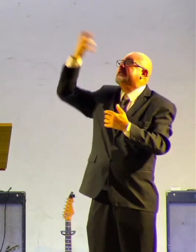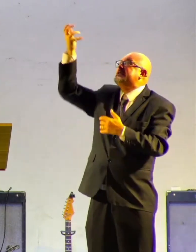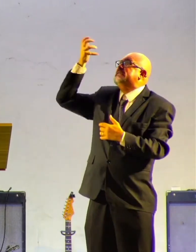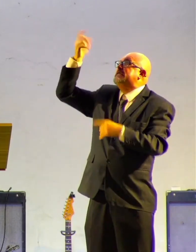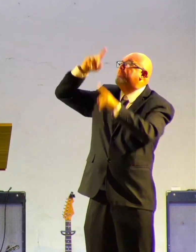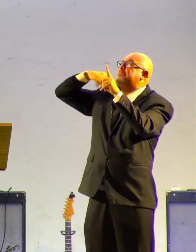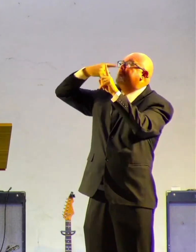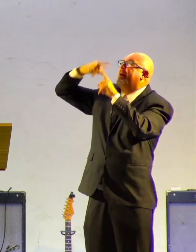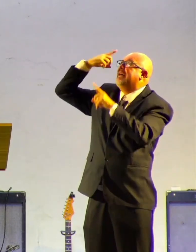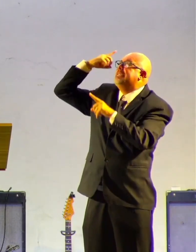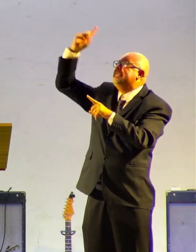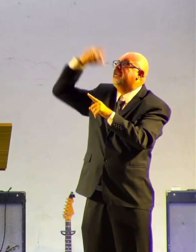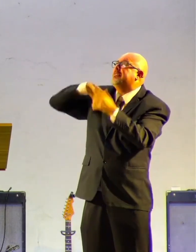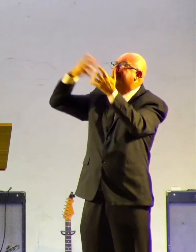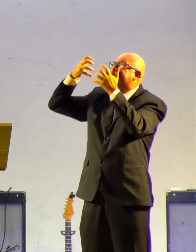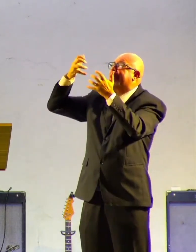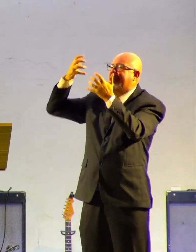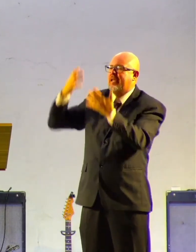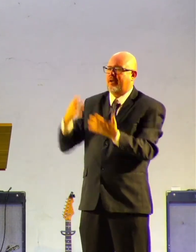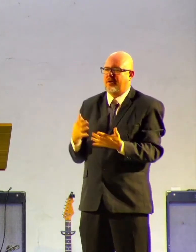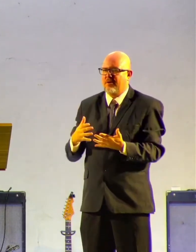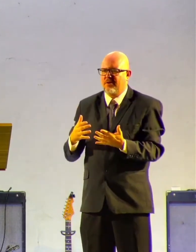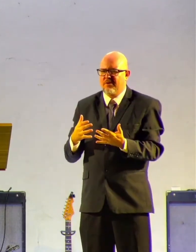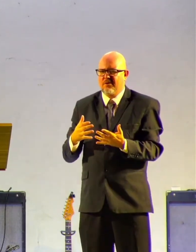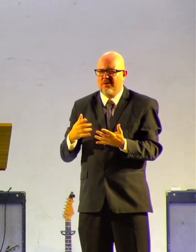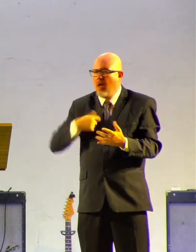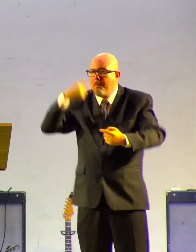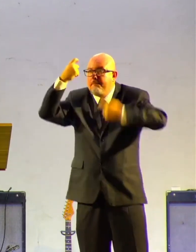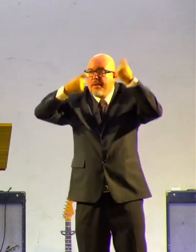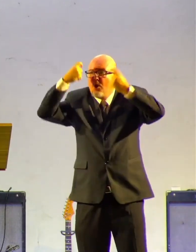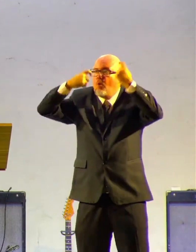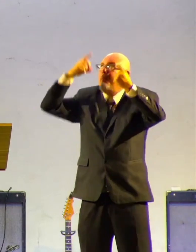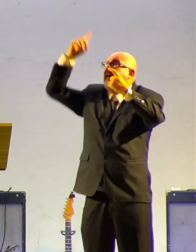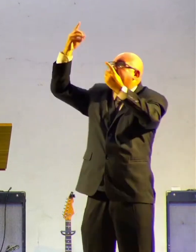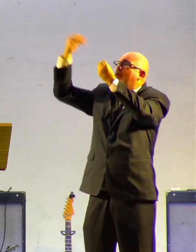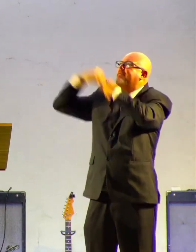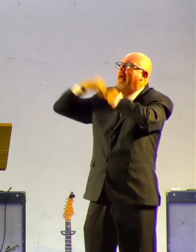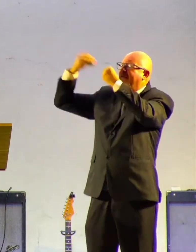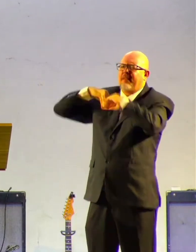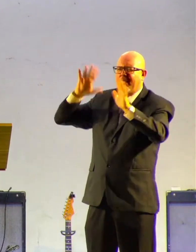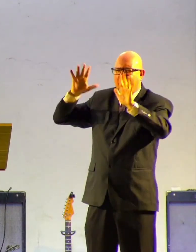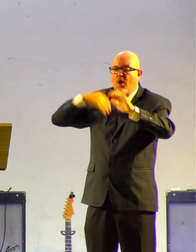Deus é melhor do que suas dádivas, o doador é melhor do que as dádivas.